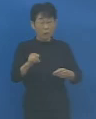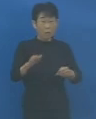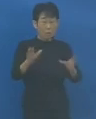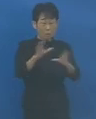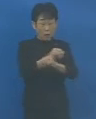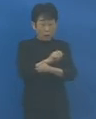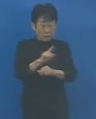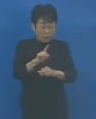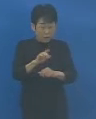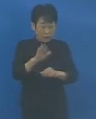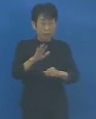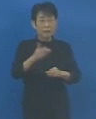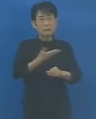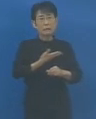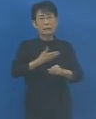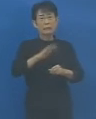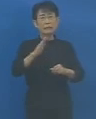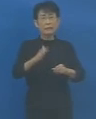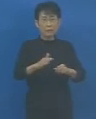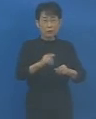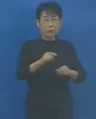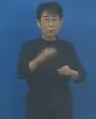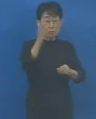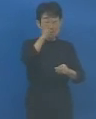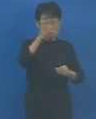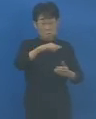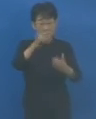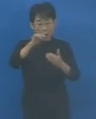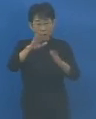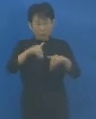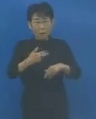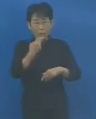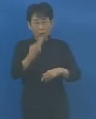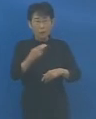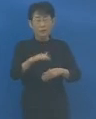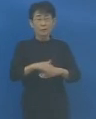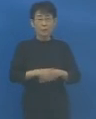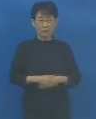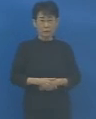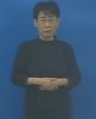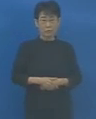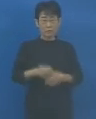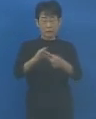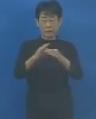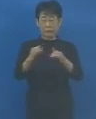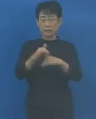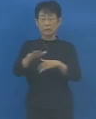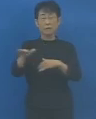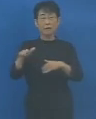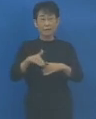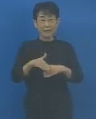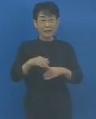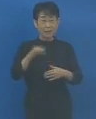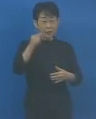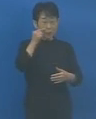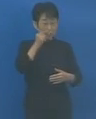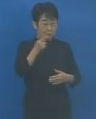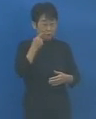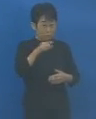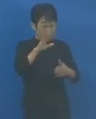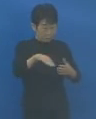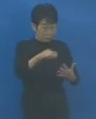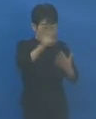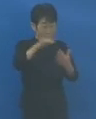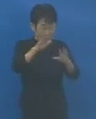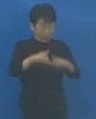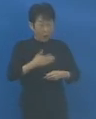の当事者と実はお話をさせていただいております。皆さん見つかったこと自体を喜んでおられますし、これ